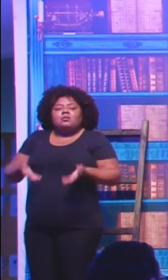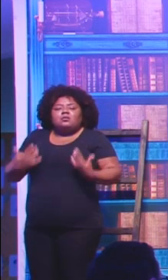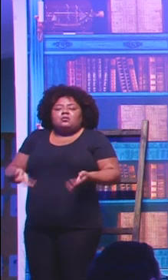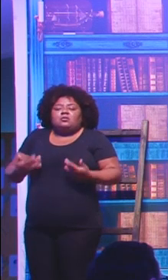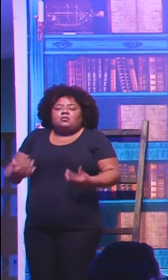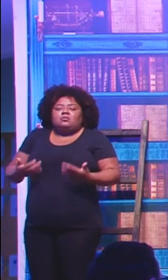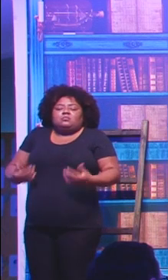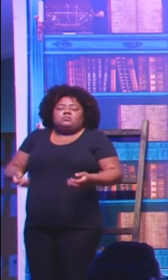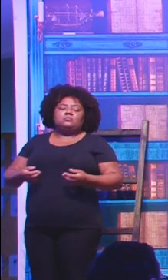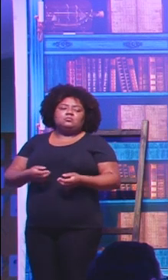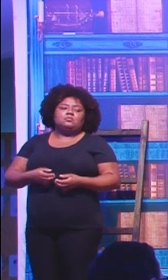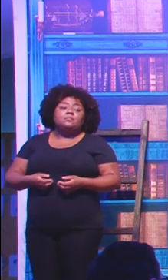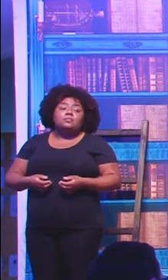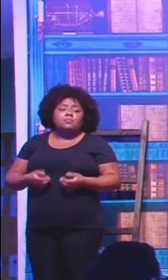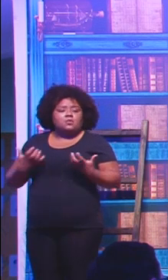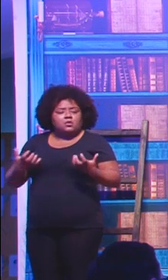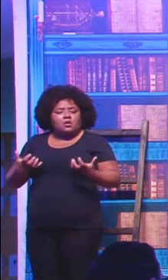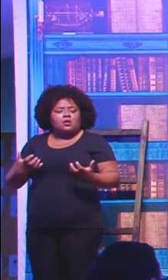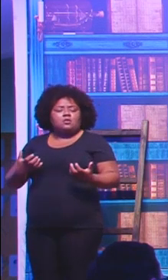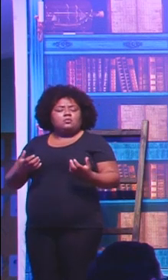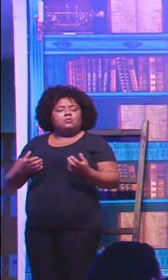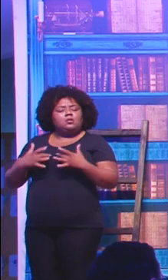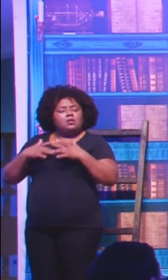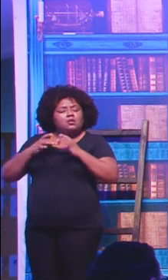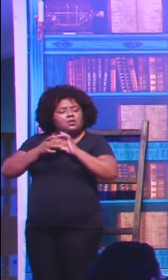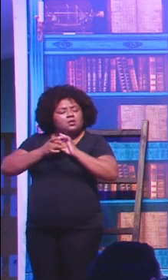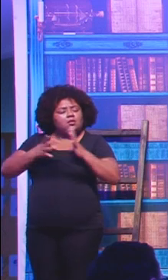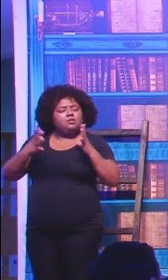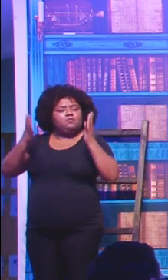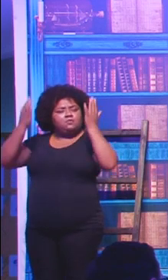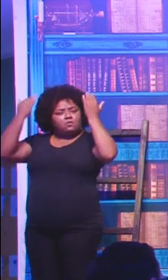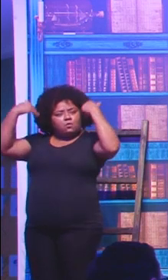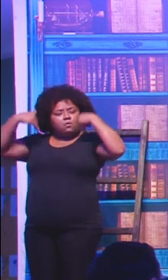gente precisa estar livre de corpo e alma para isso.